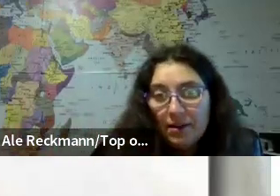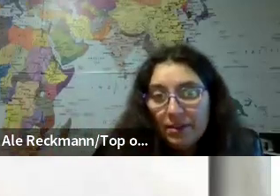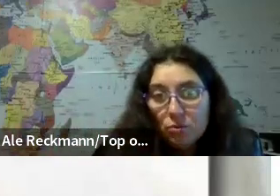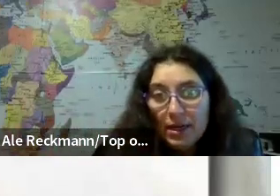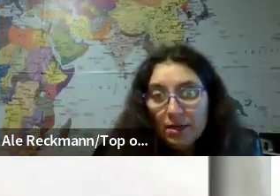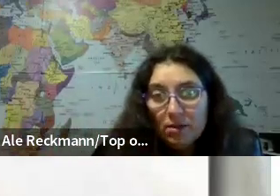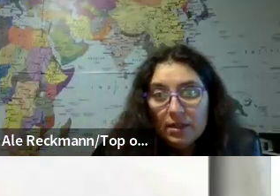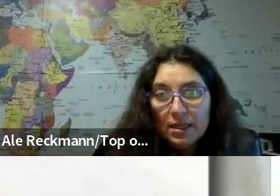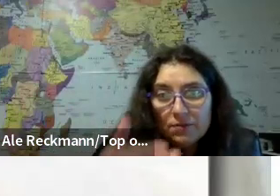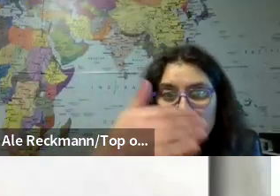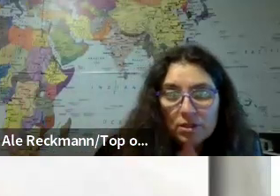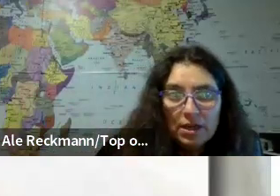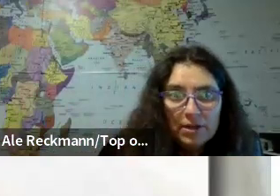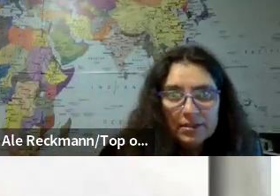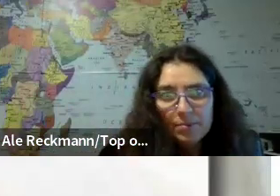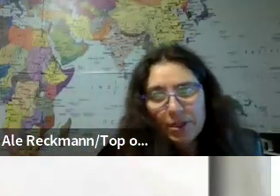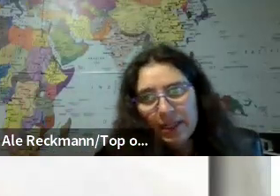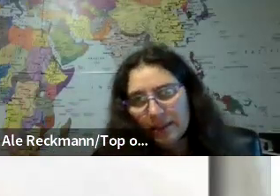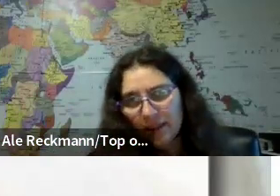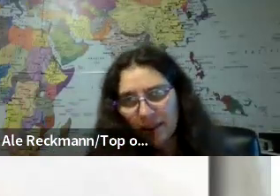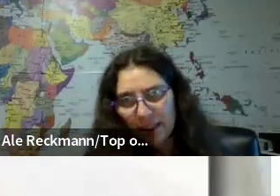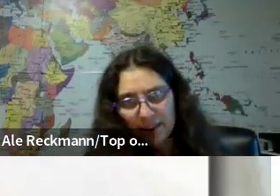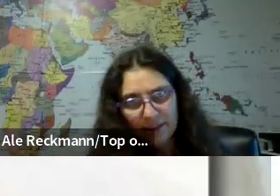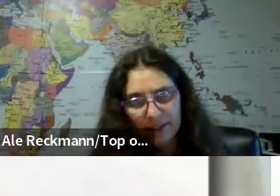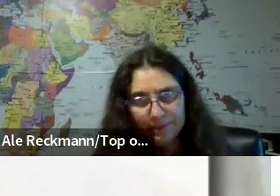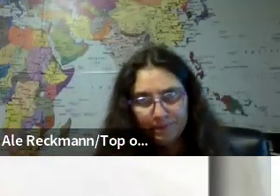bien habitual en los edificios que ahora se ponen estas barreras.